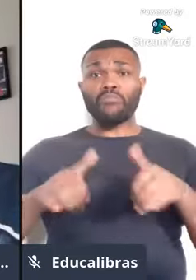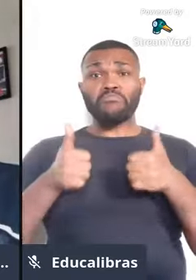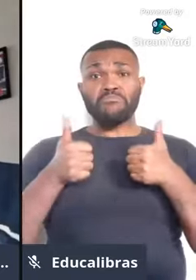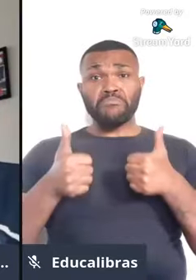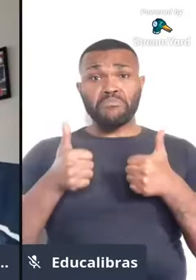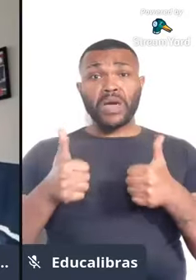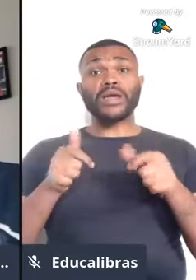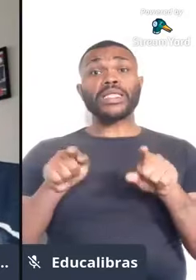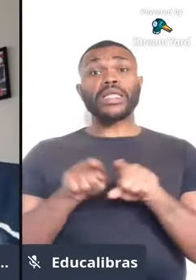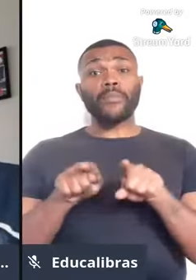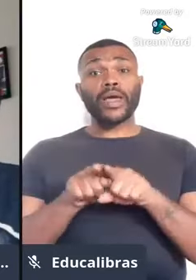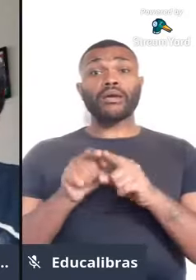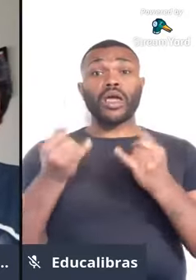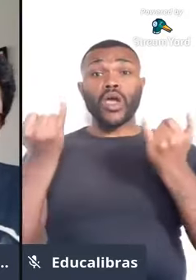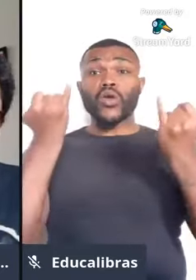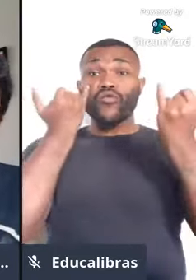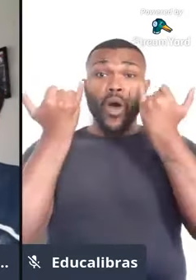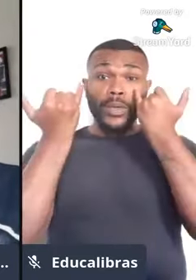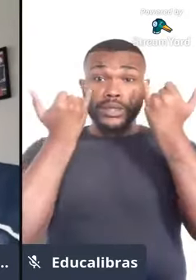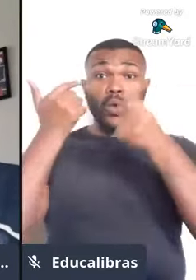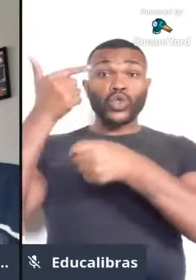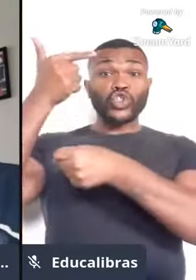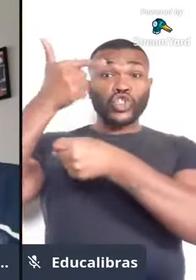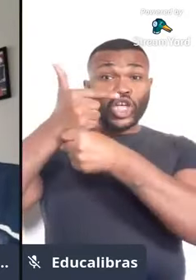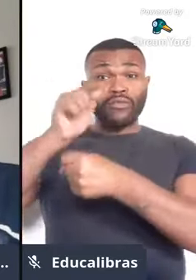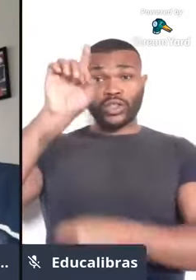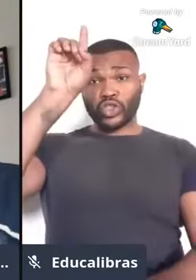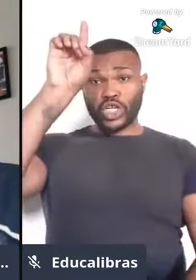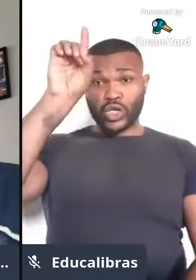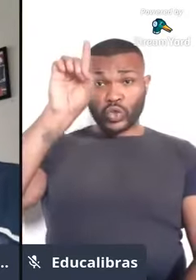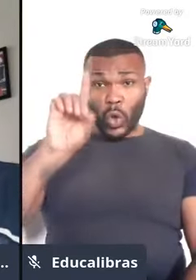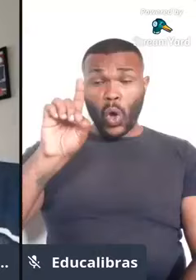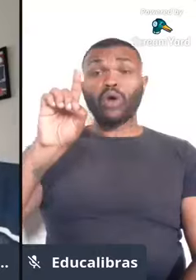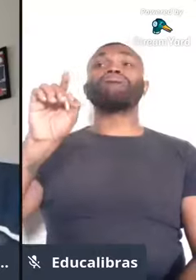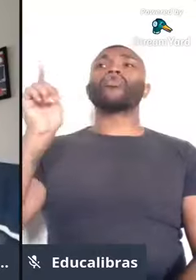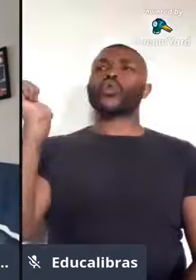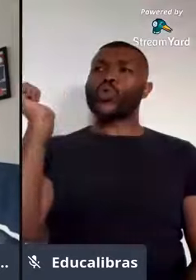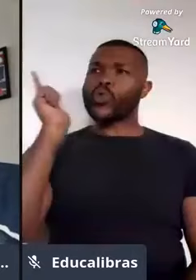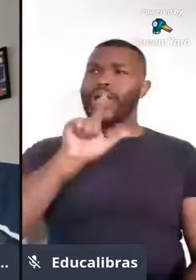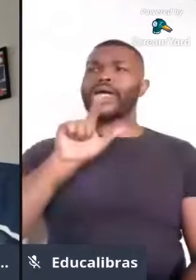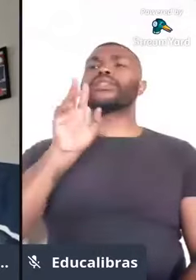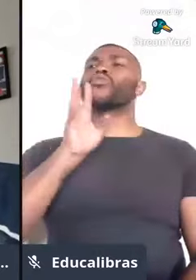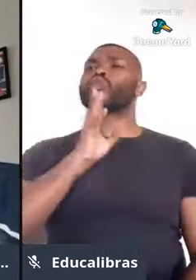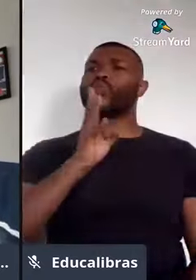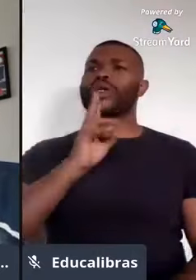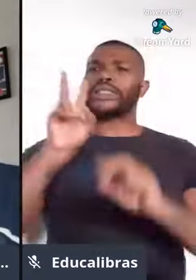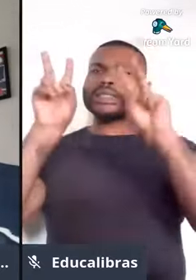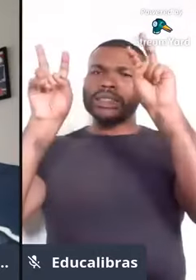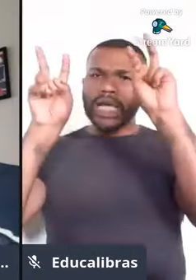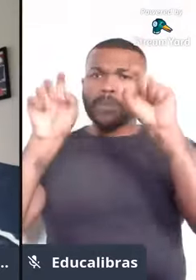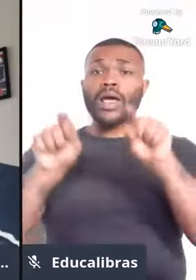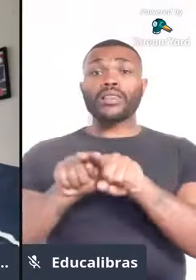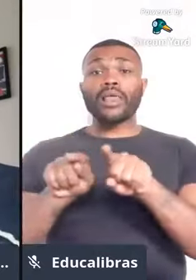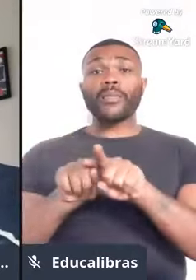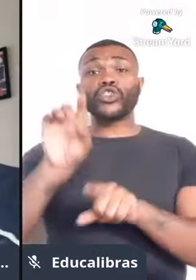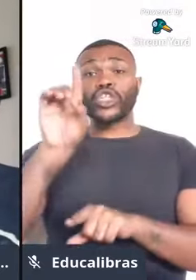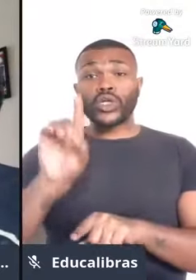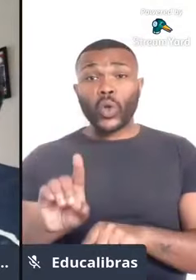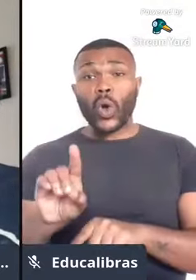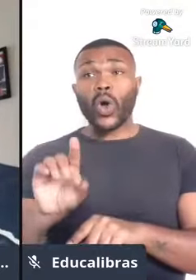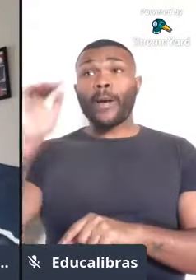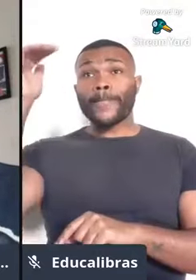vem de cima para baixo. Quando a direção da empresa funciona sobre isso, quando a visão do editor é boa sobre isso, o repórter vai ser bem